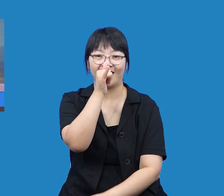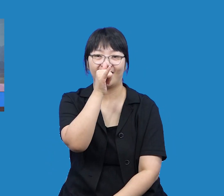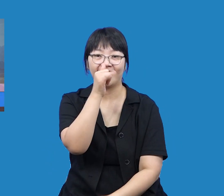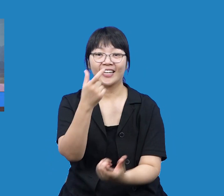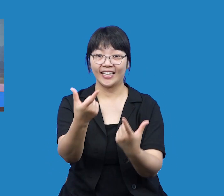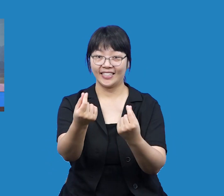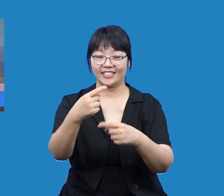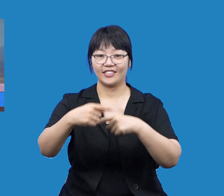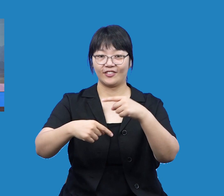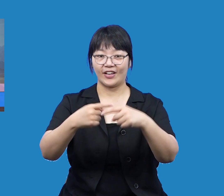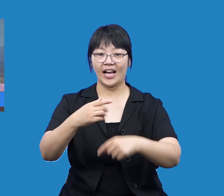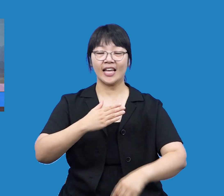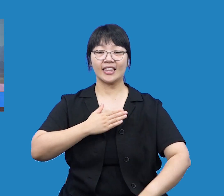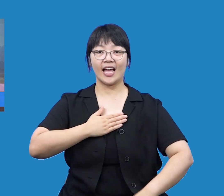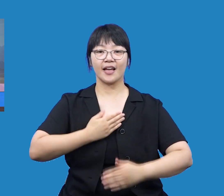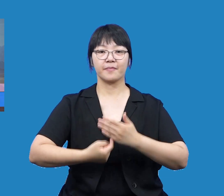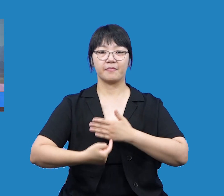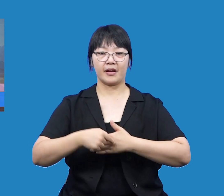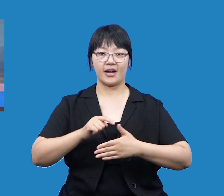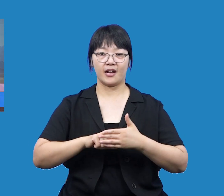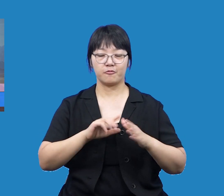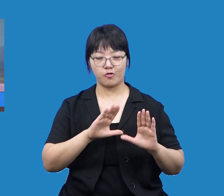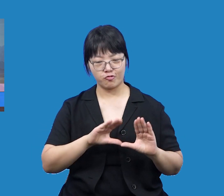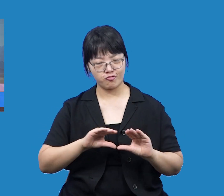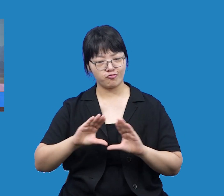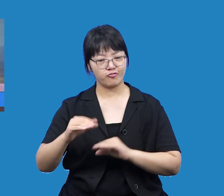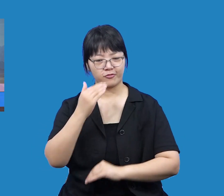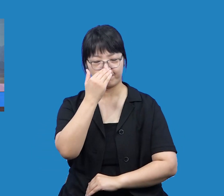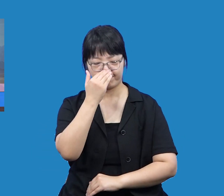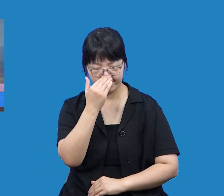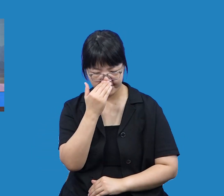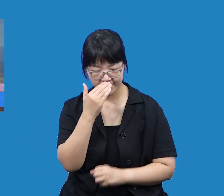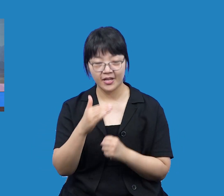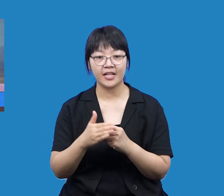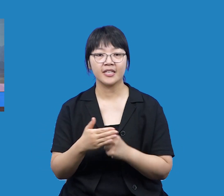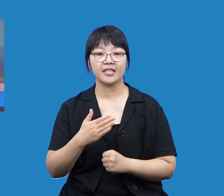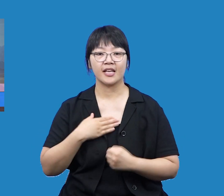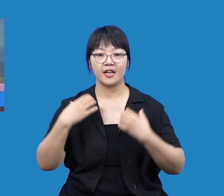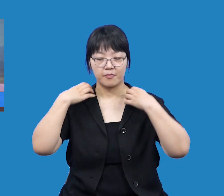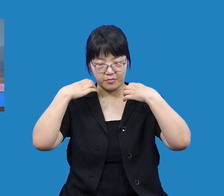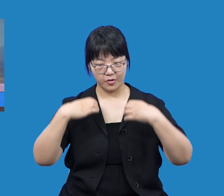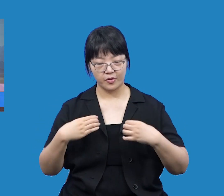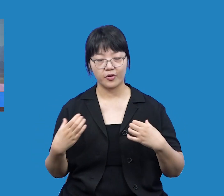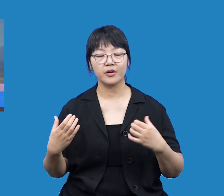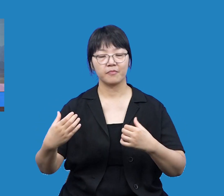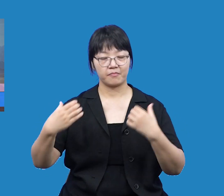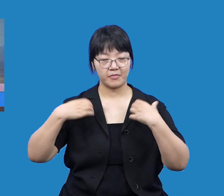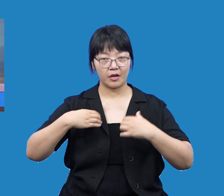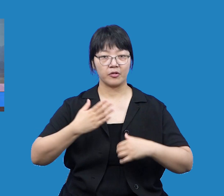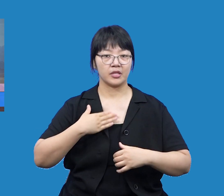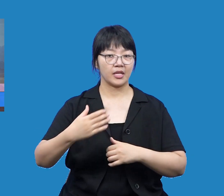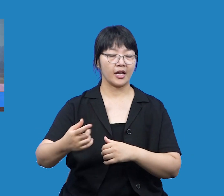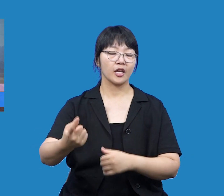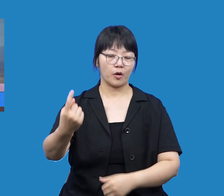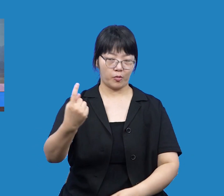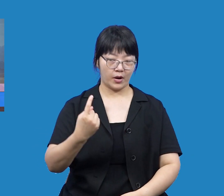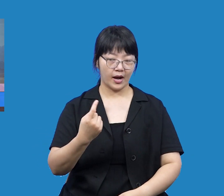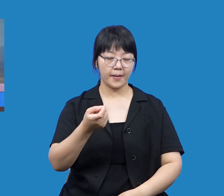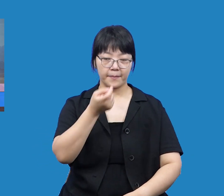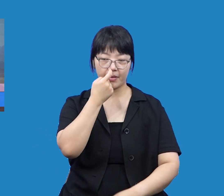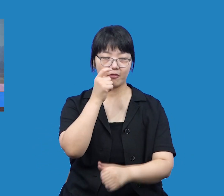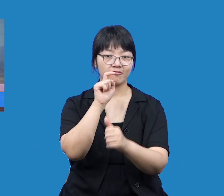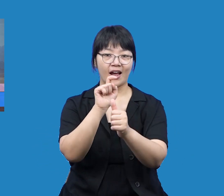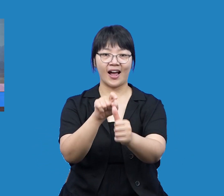시작. 나는 마음이 온유하고 겸손하니 나의 멍에를 메고 내게 배우라.